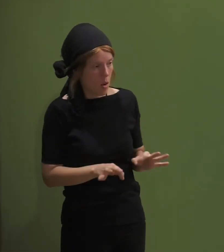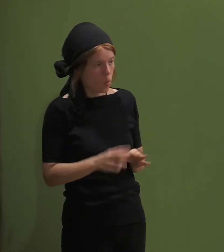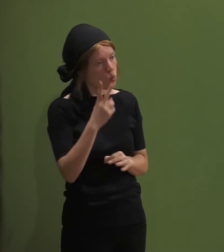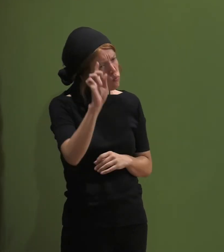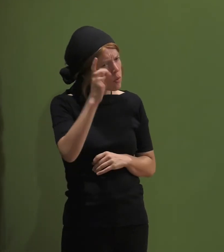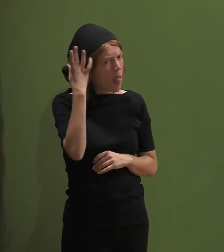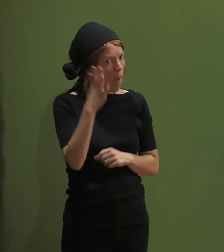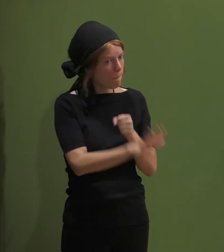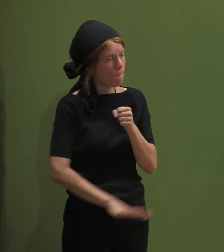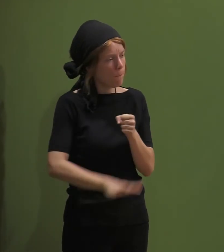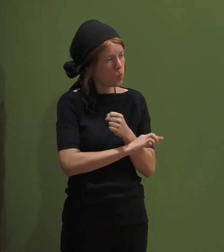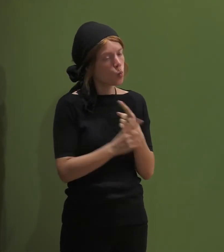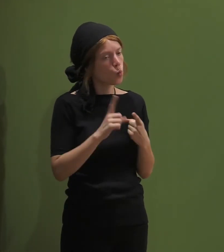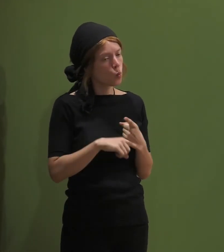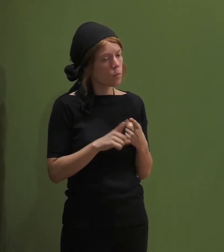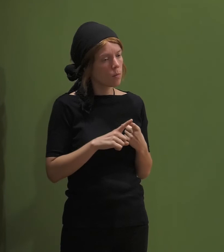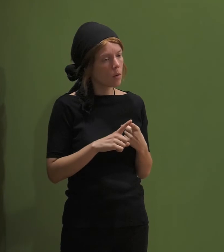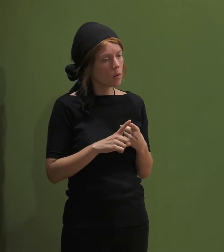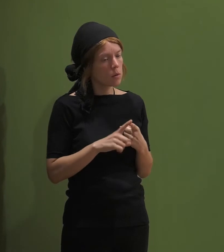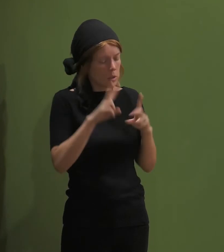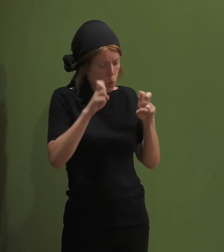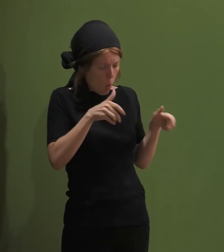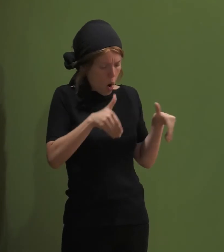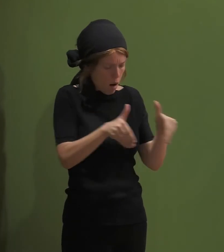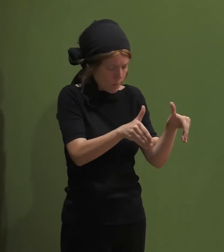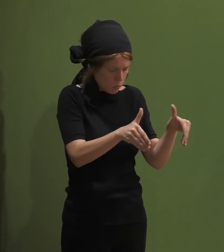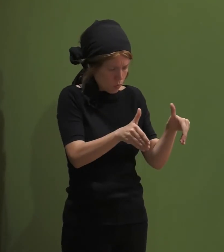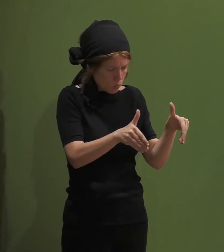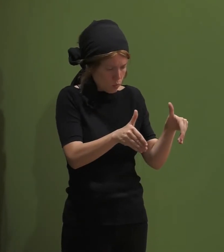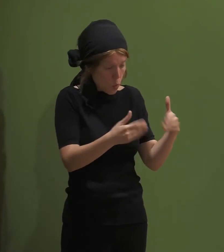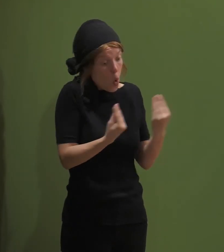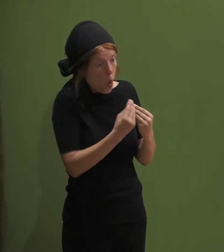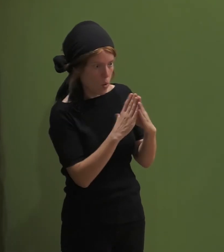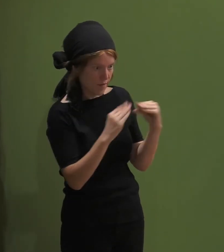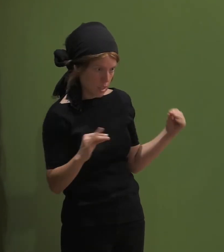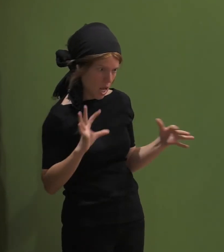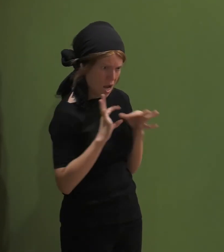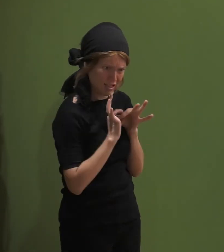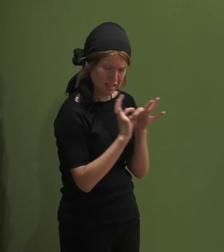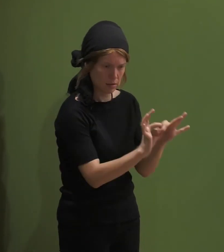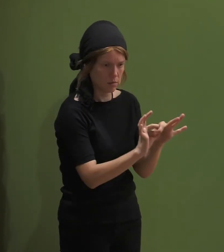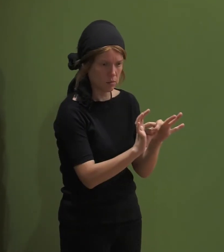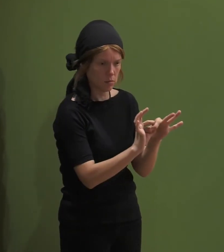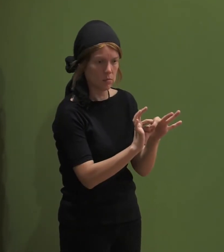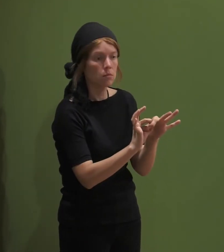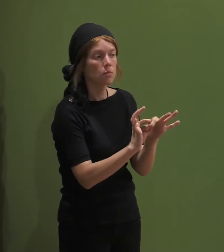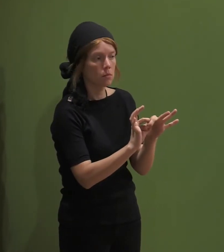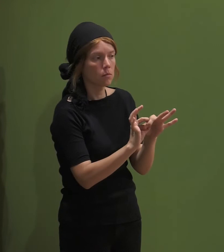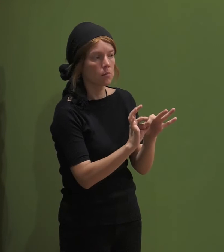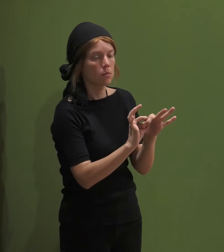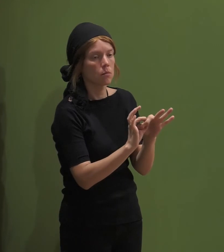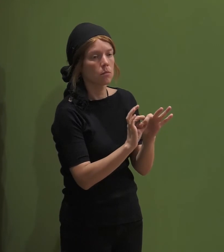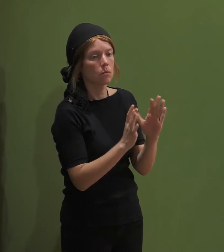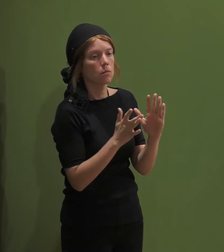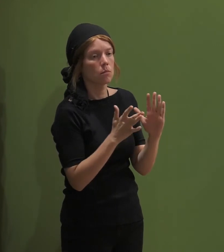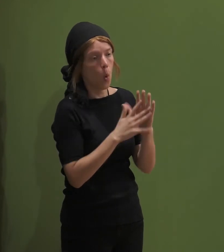ideas esenciales. Una era el nuevo rumbo que había que dar con la universidad, y significó todo el catálogo de las